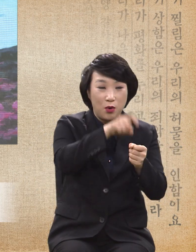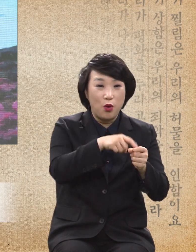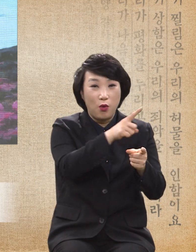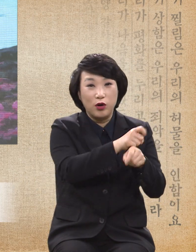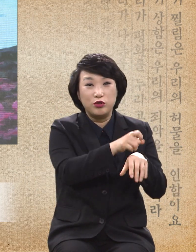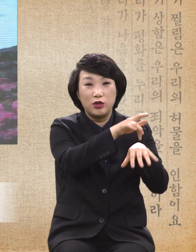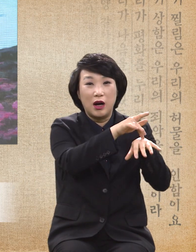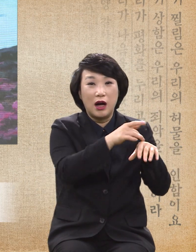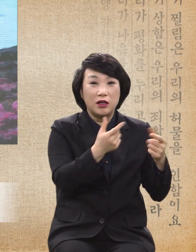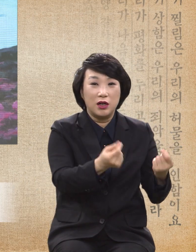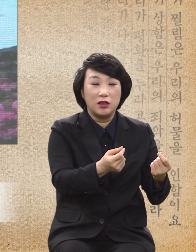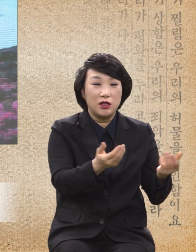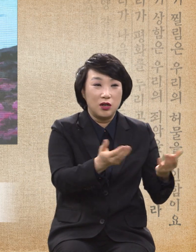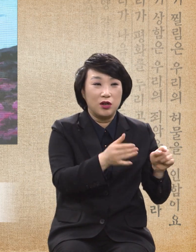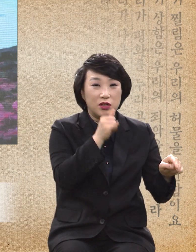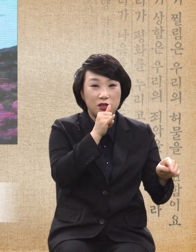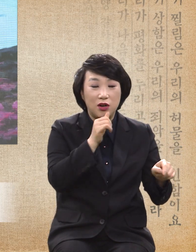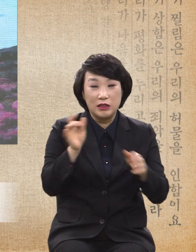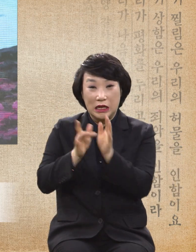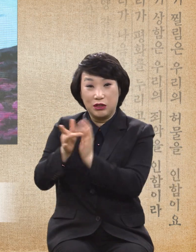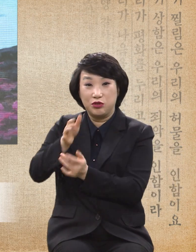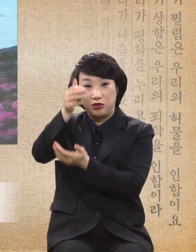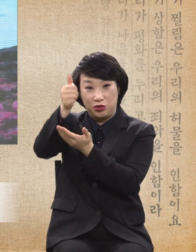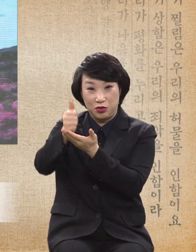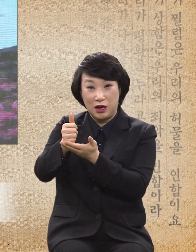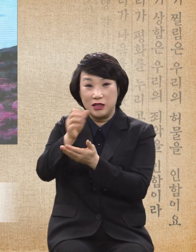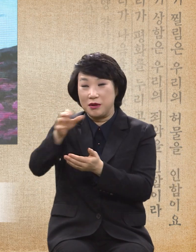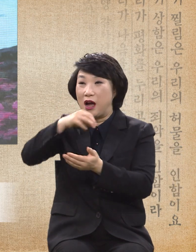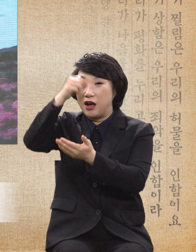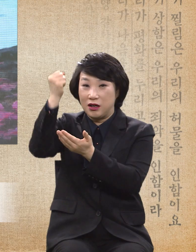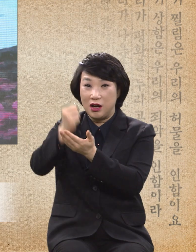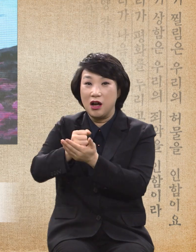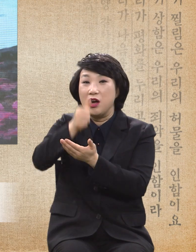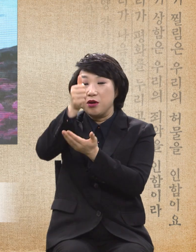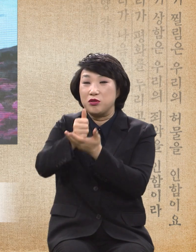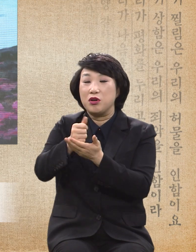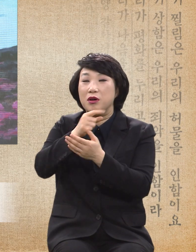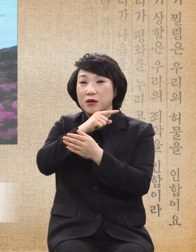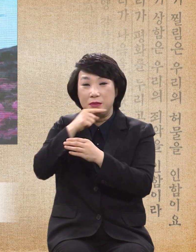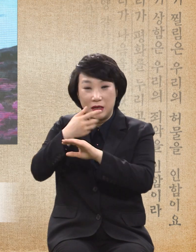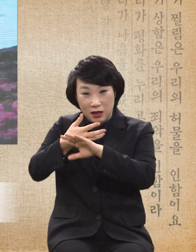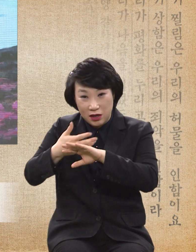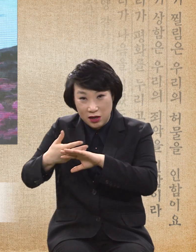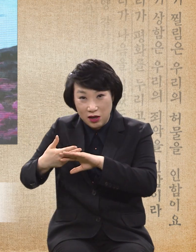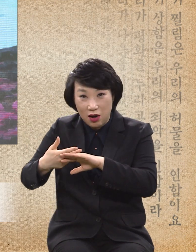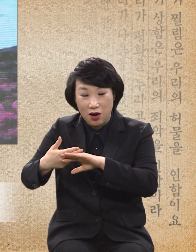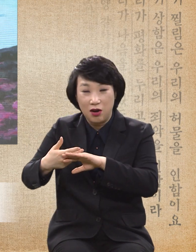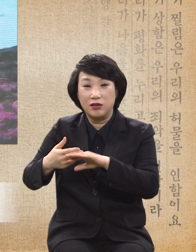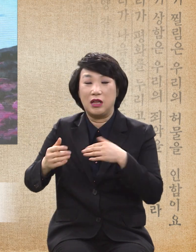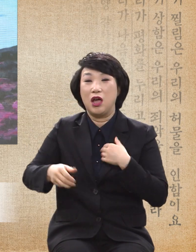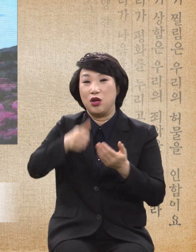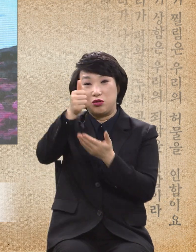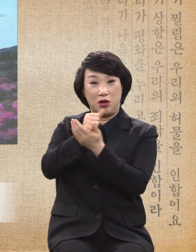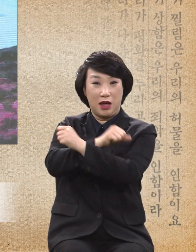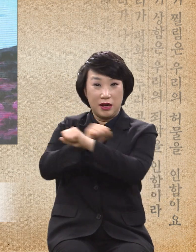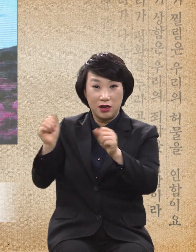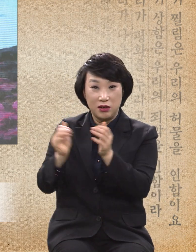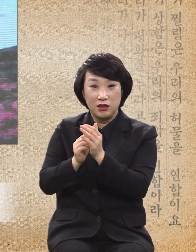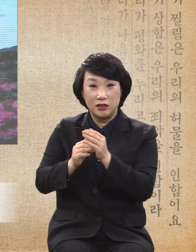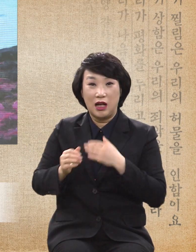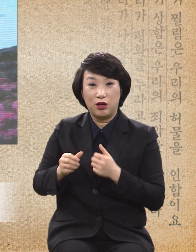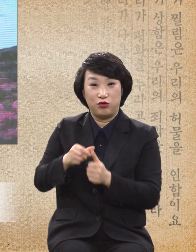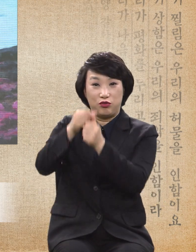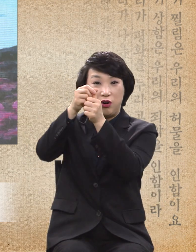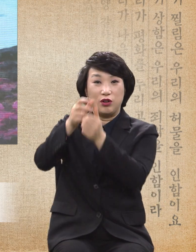같은 죄악도 예수 그리스도가 십자가에서 속죄의 피를 흘려 구원하신 이 속죄의